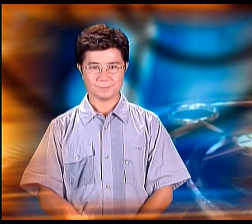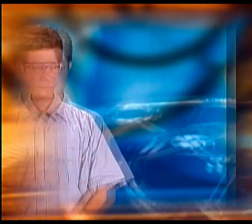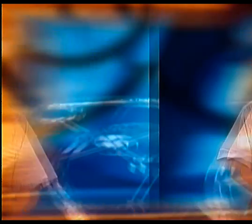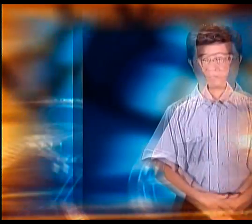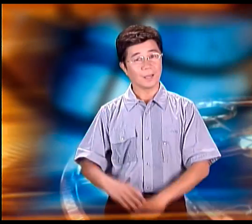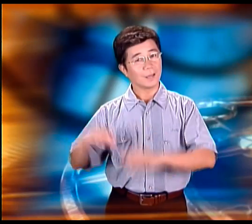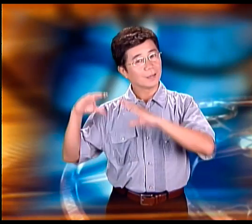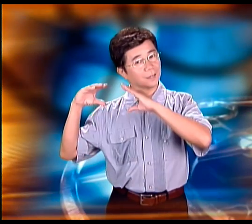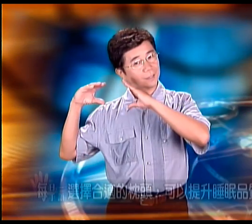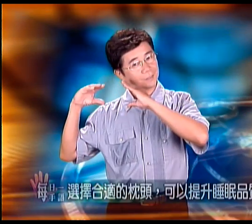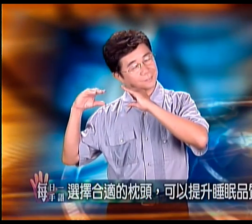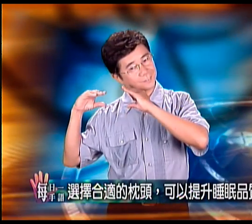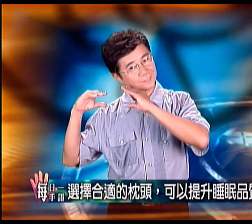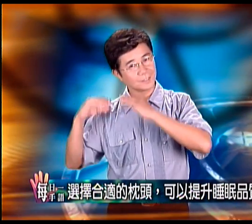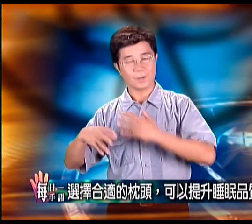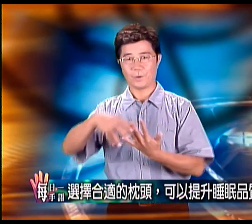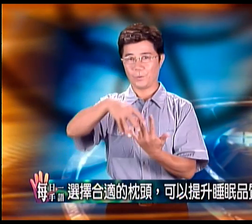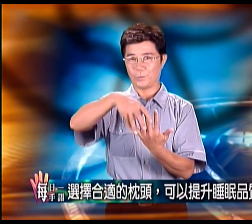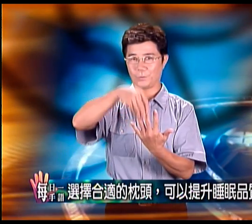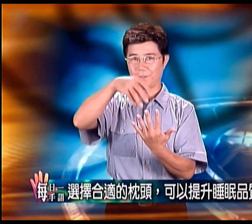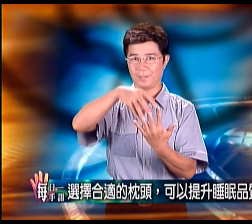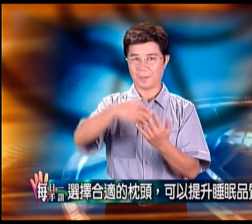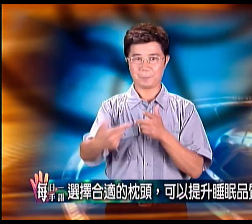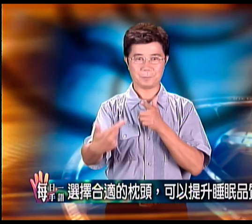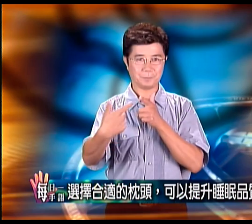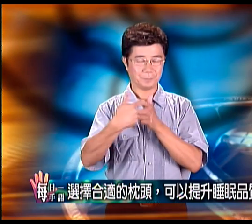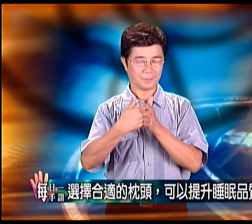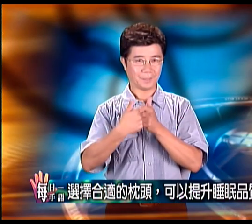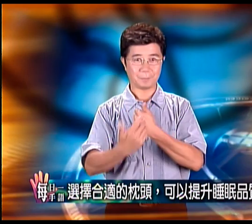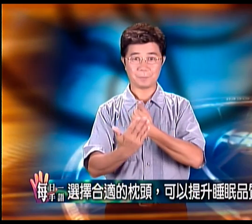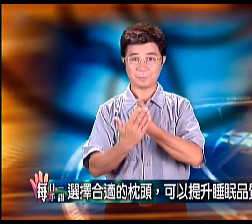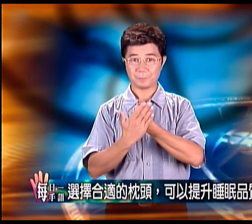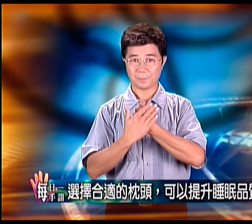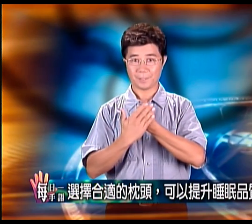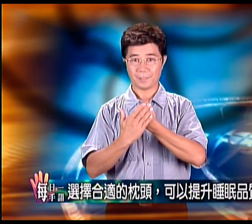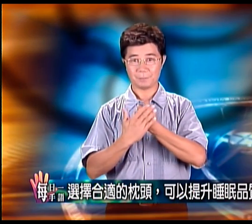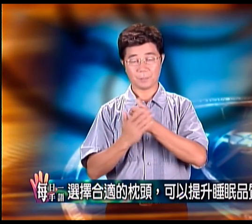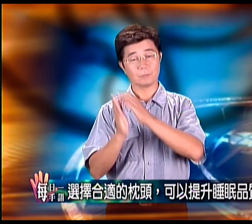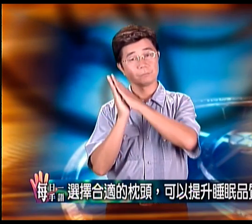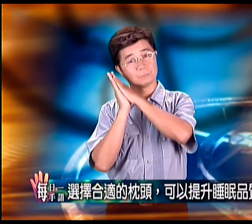选择合适的枕头，可以提升睡眠品质。